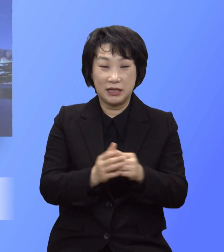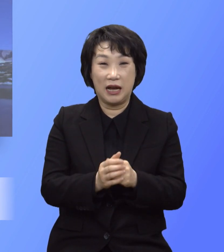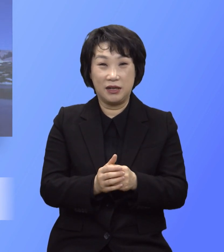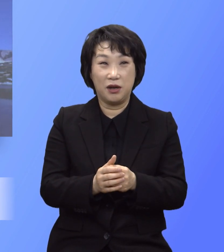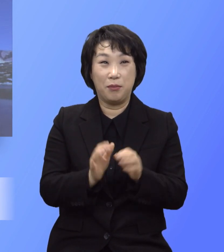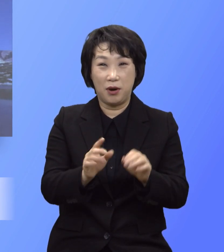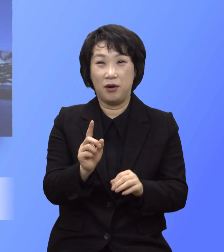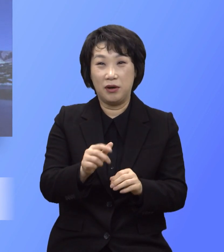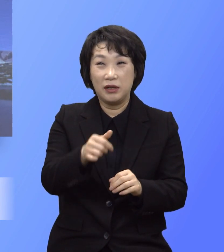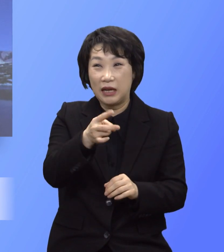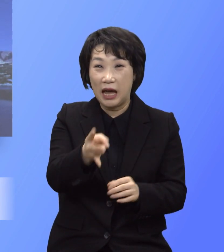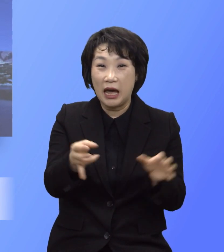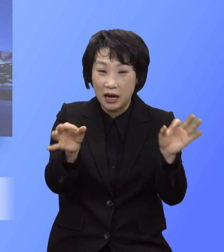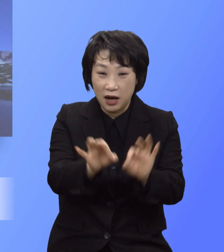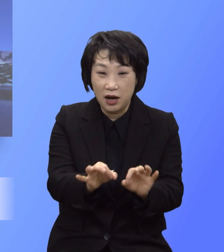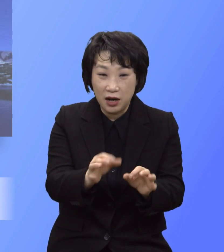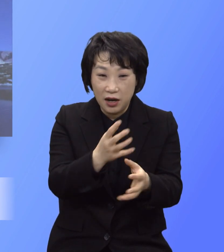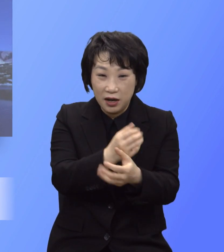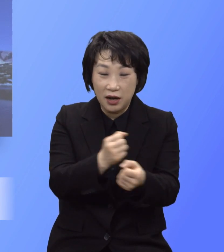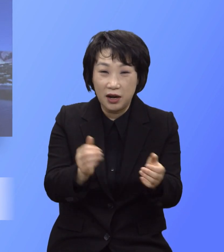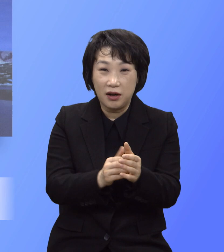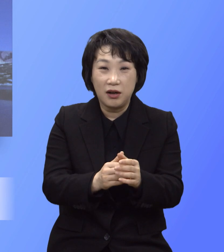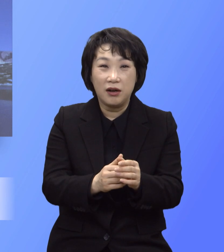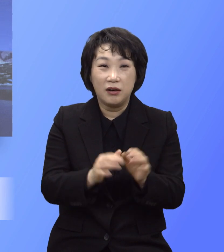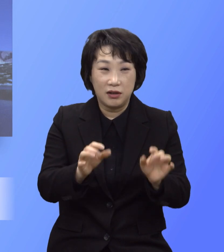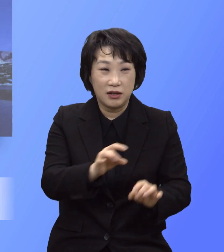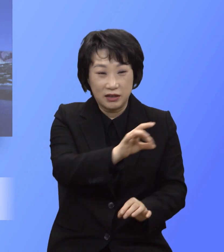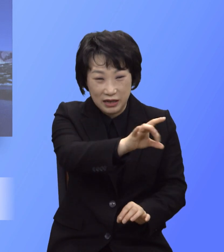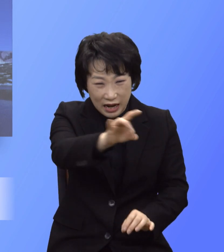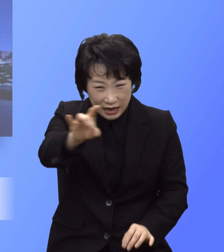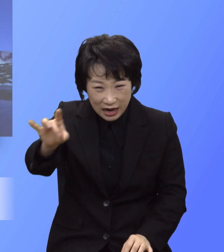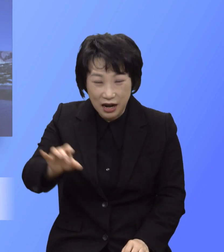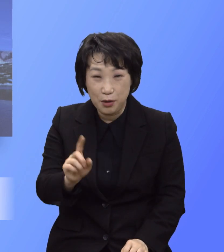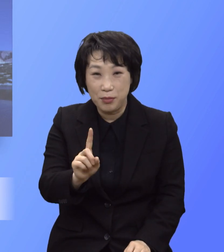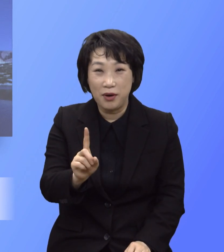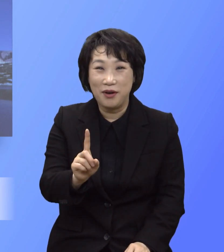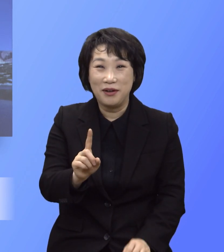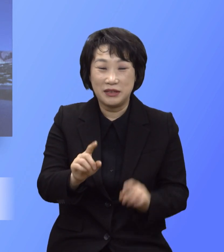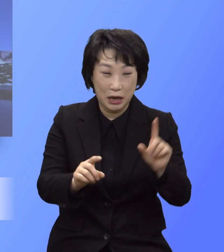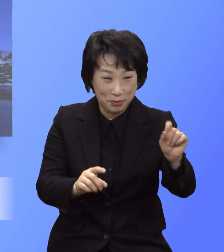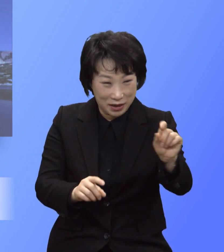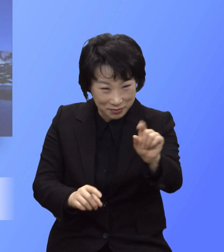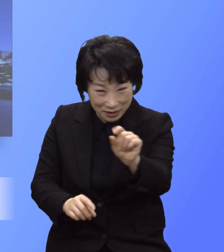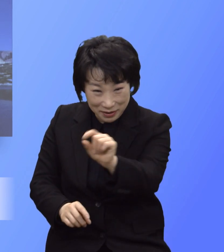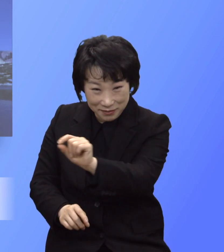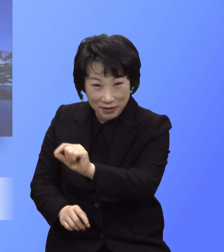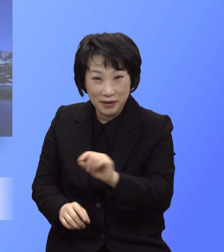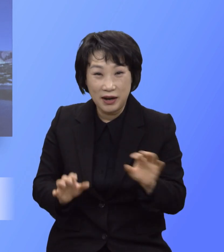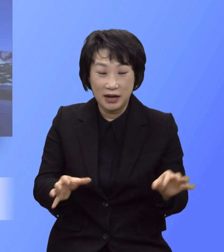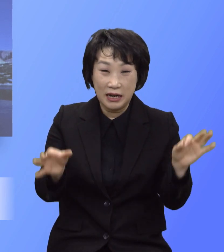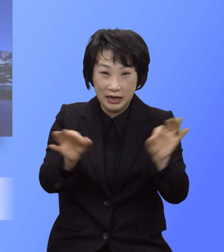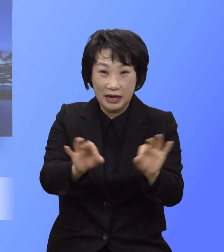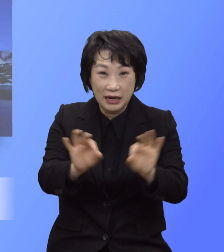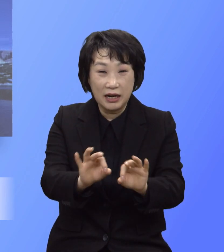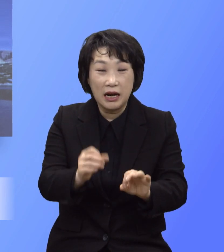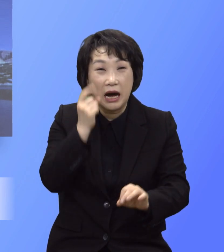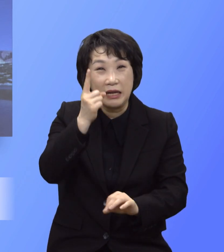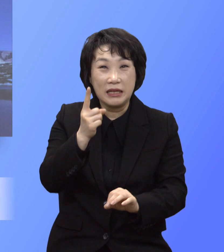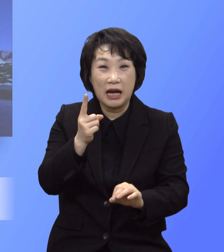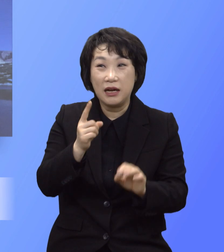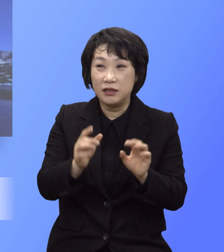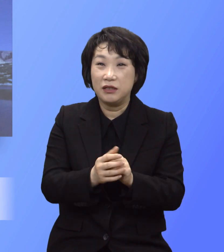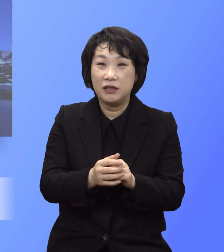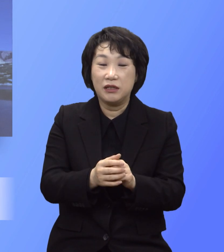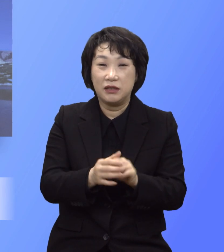그럼 뭐 한 사람이 예를 들어서 만 원씩 내면, 한 달에 만